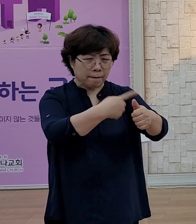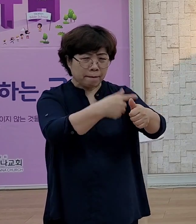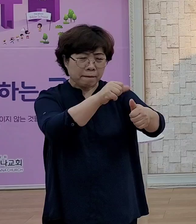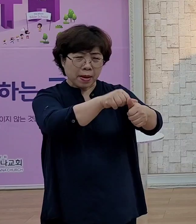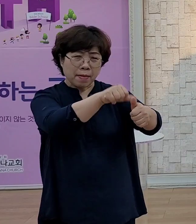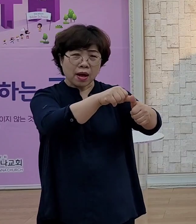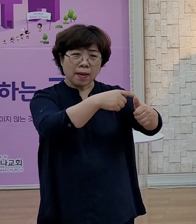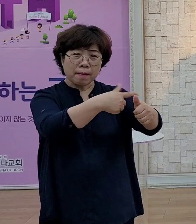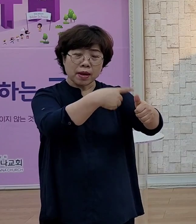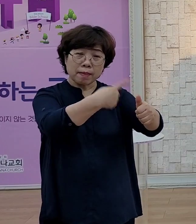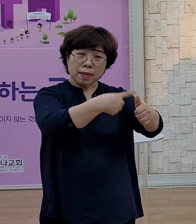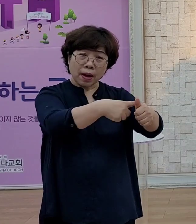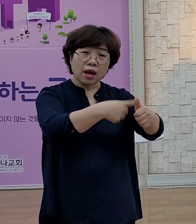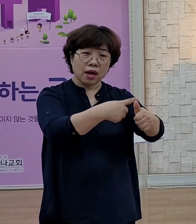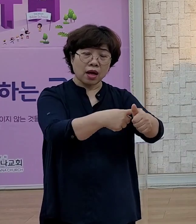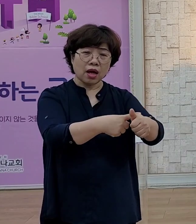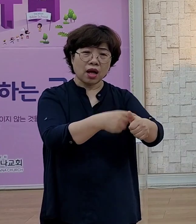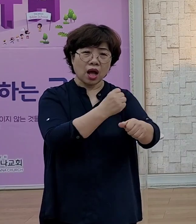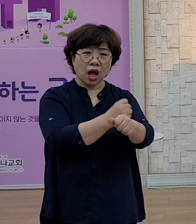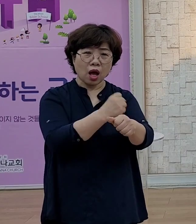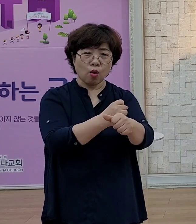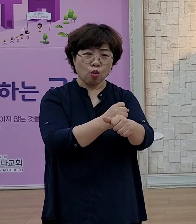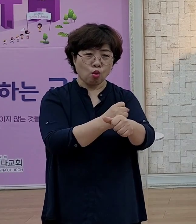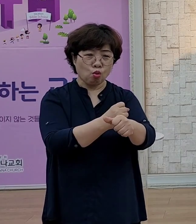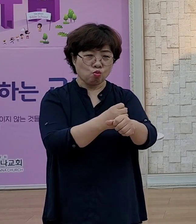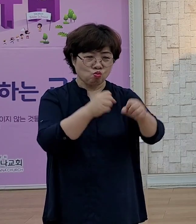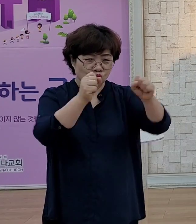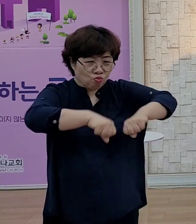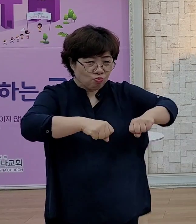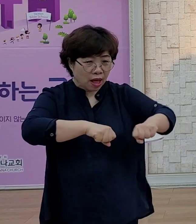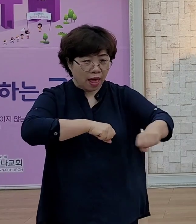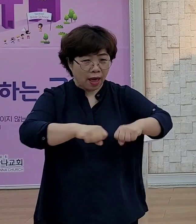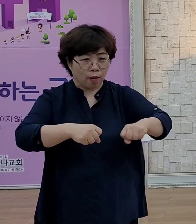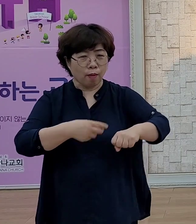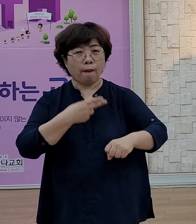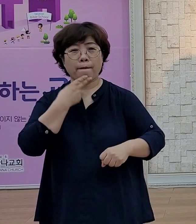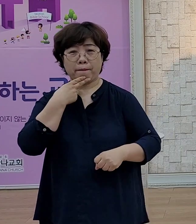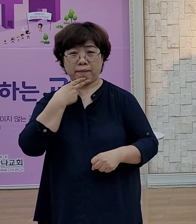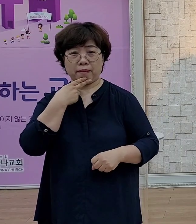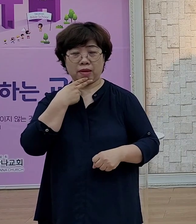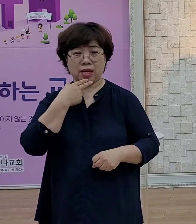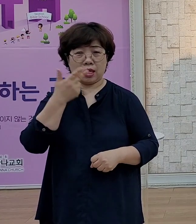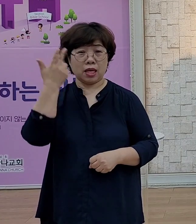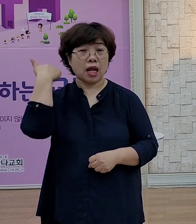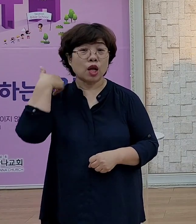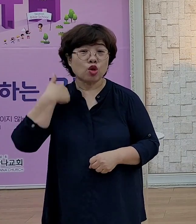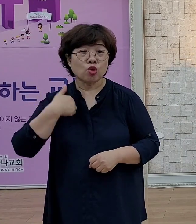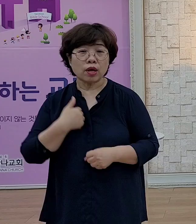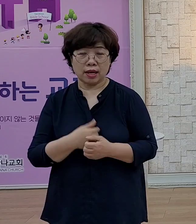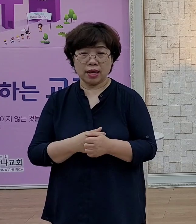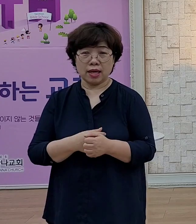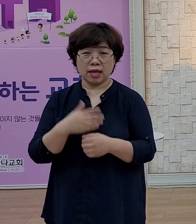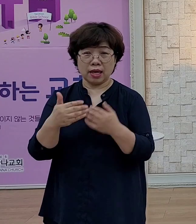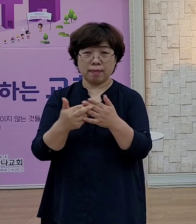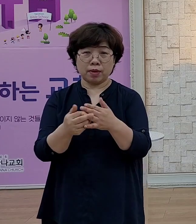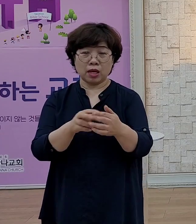판단하고 무너뜨리는 그런 행위를 하지 않는다라는 것을 우리 지난주에